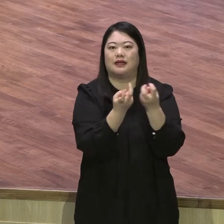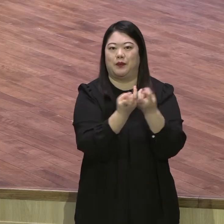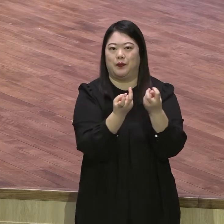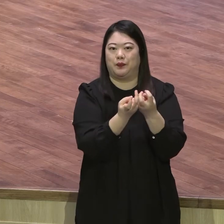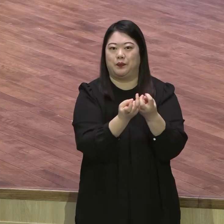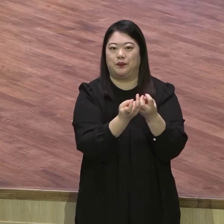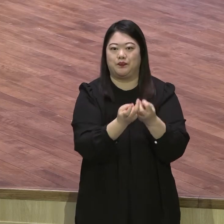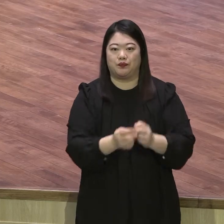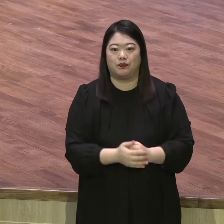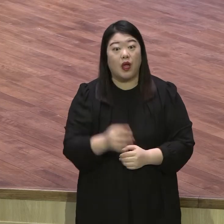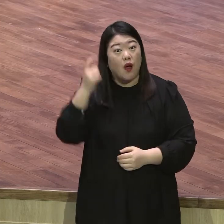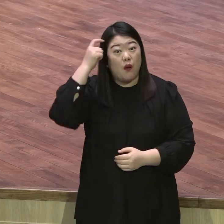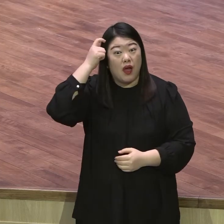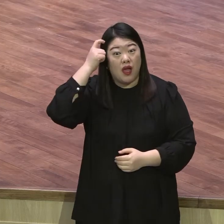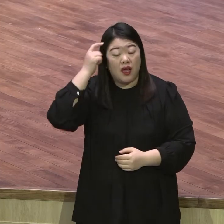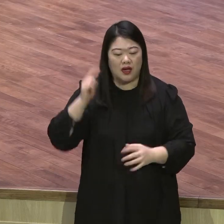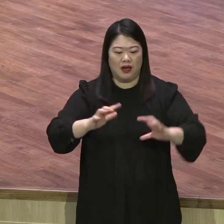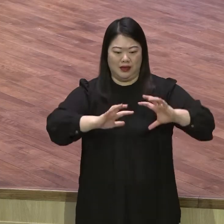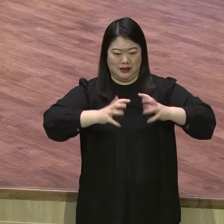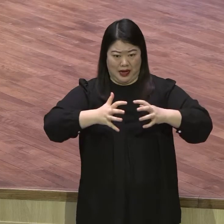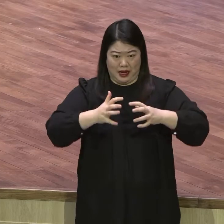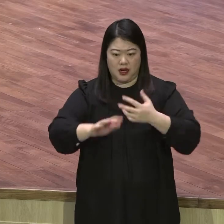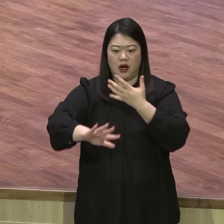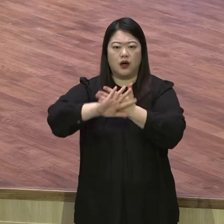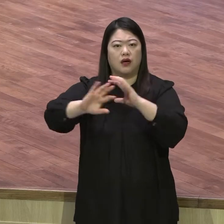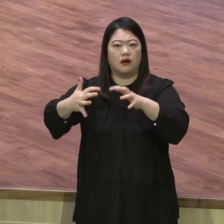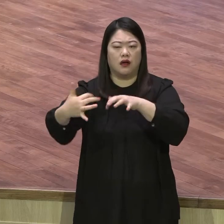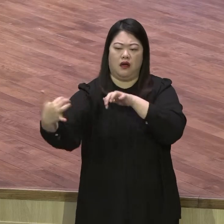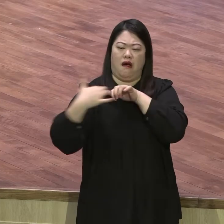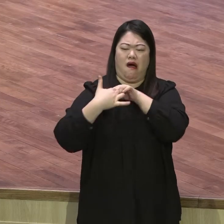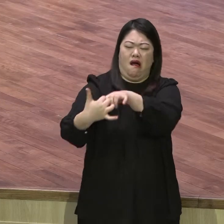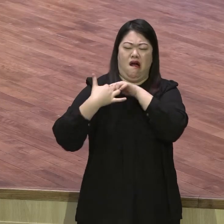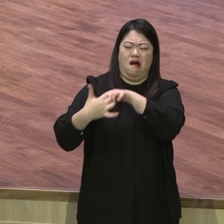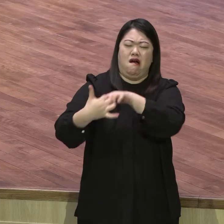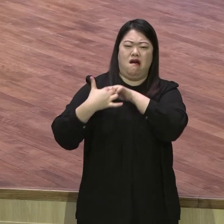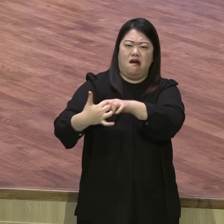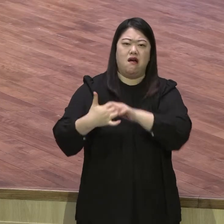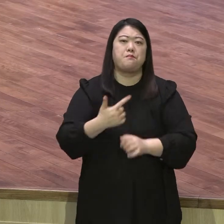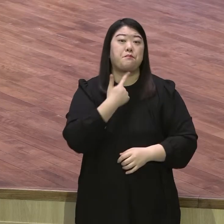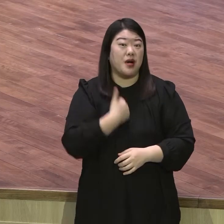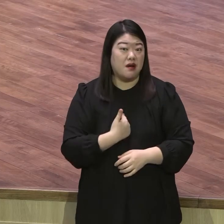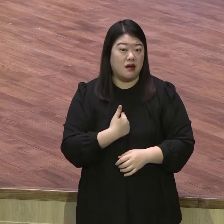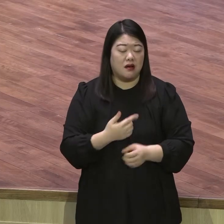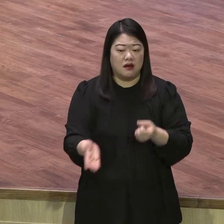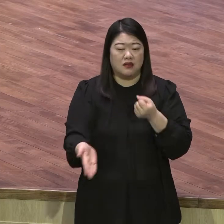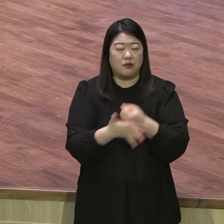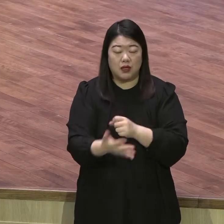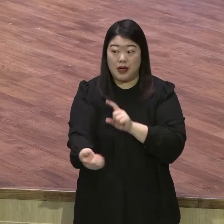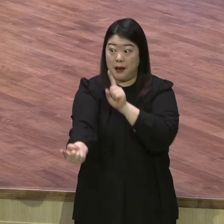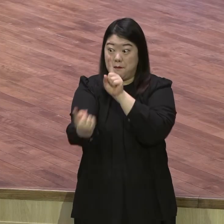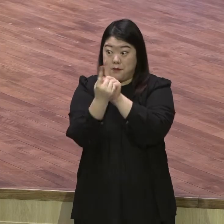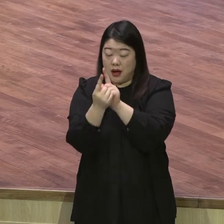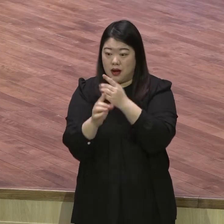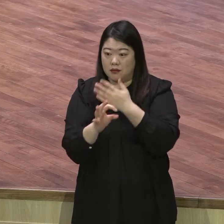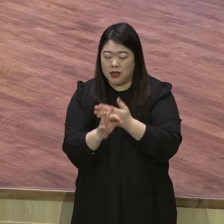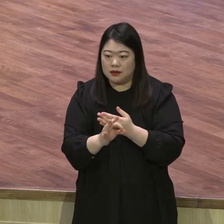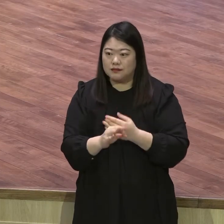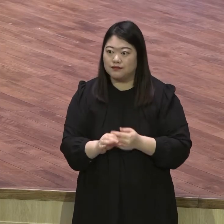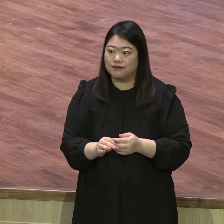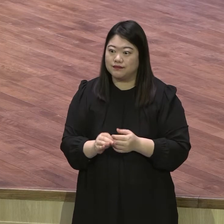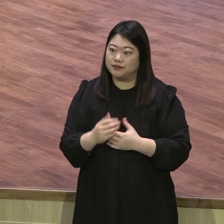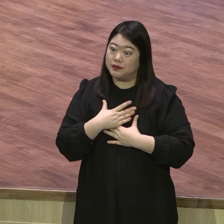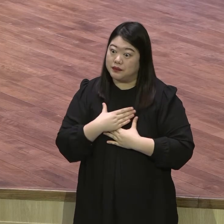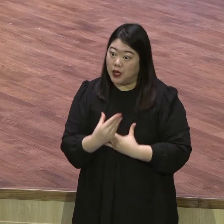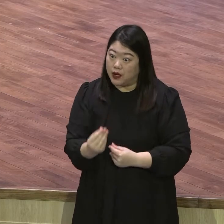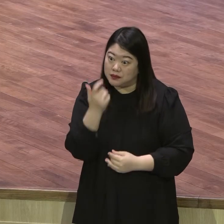이 외세 침략을 이스라엘은 많이 받았어요. 많이 그렇게 받았기 때문에 만날 때마다 화평을